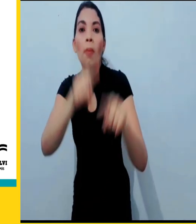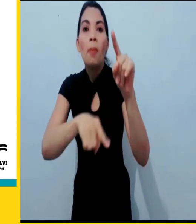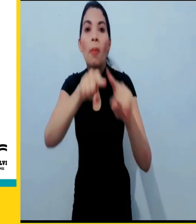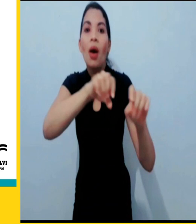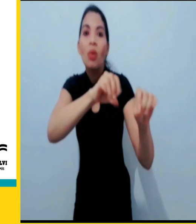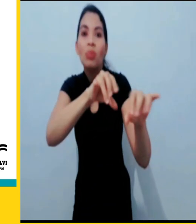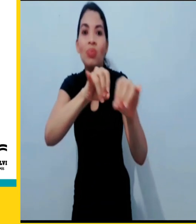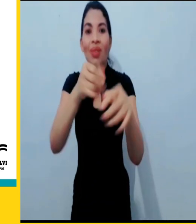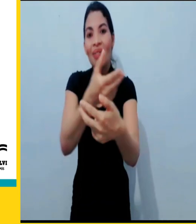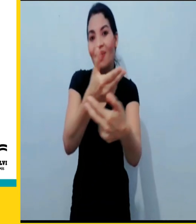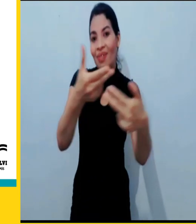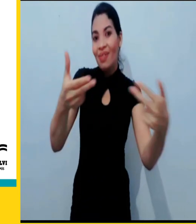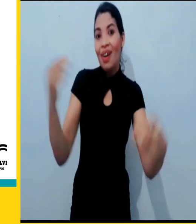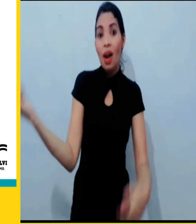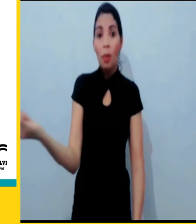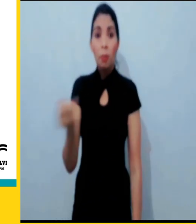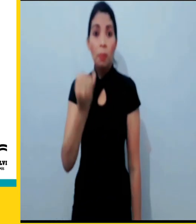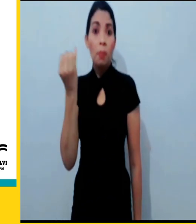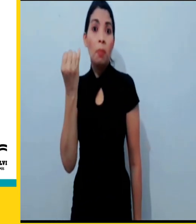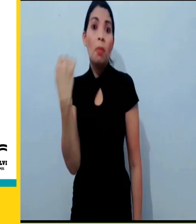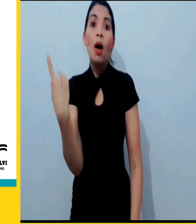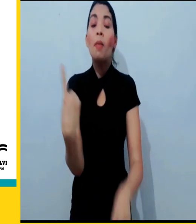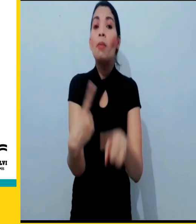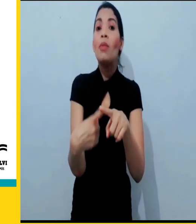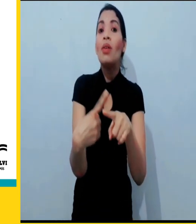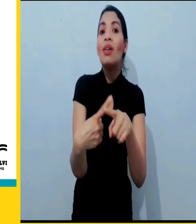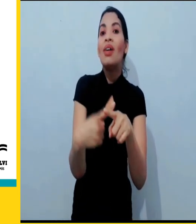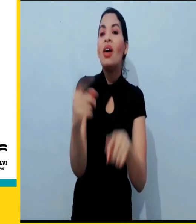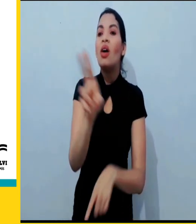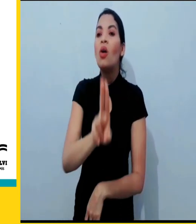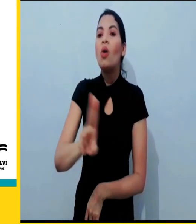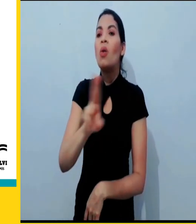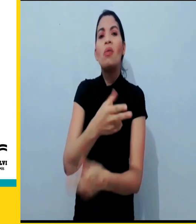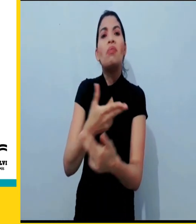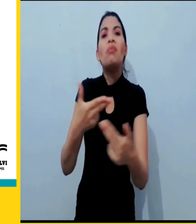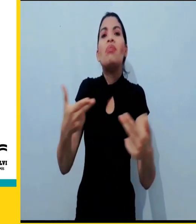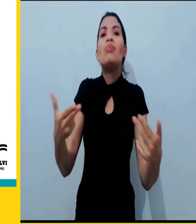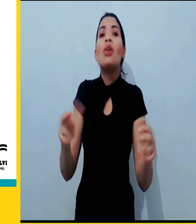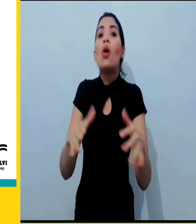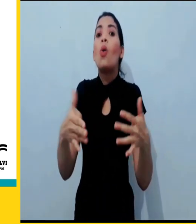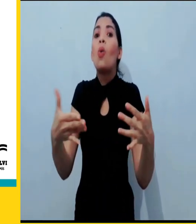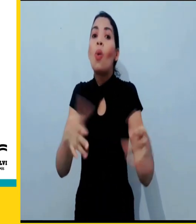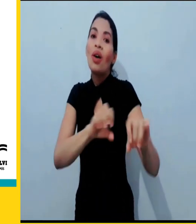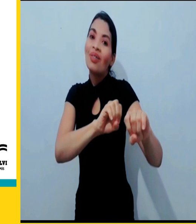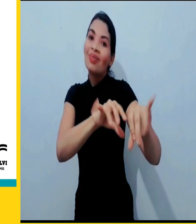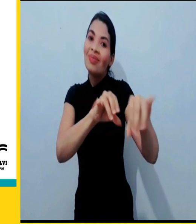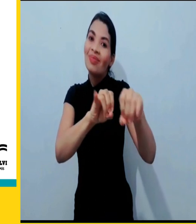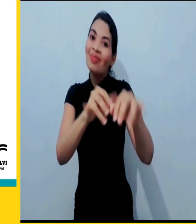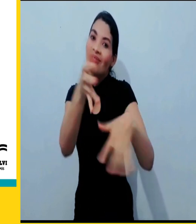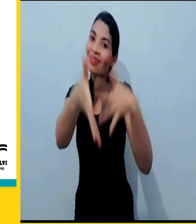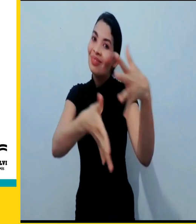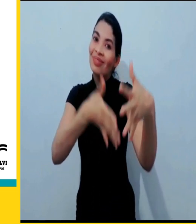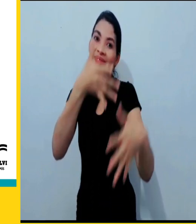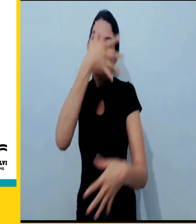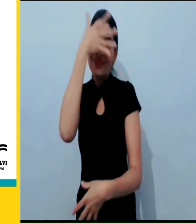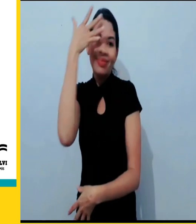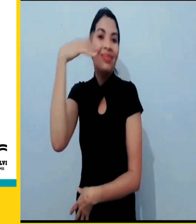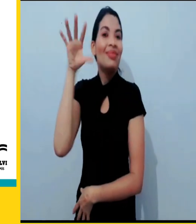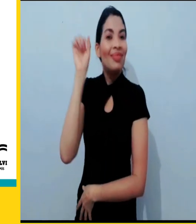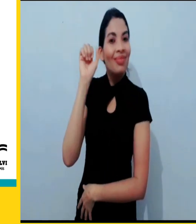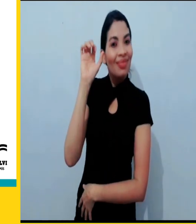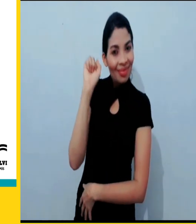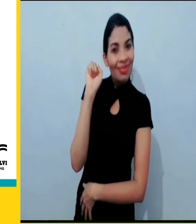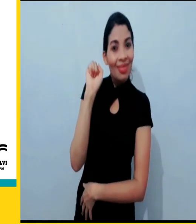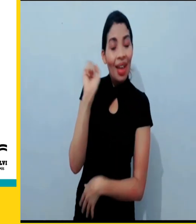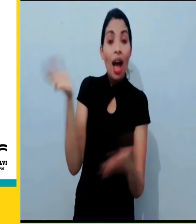são materiais didáticos, sua importância e quais recursos utilizar no ensino de Libras para